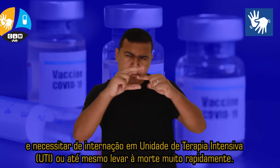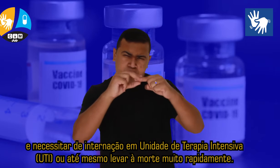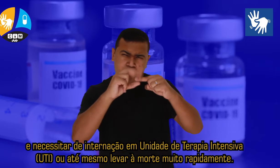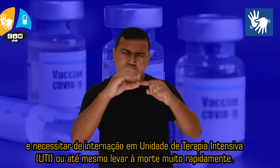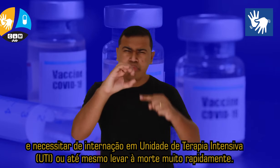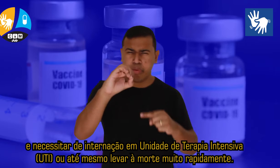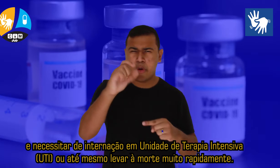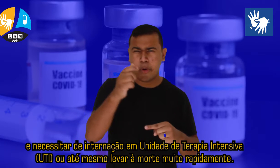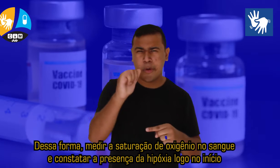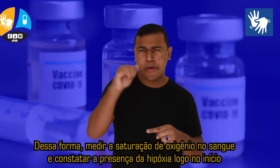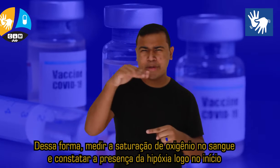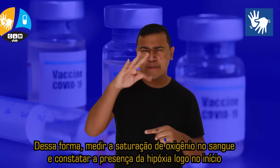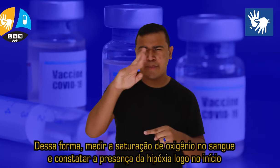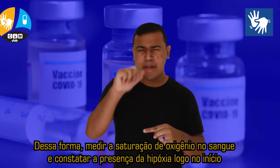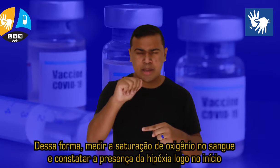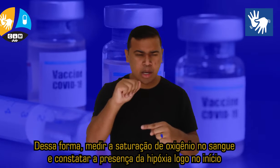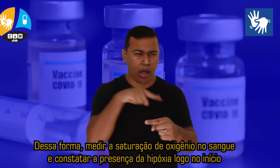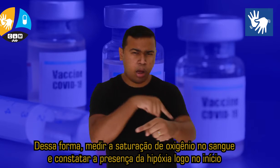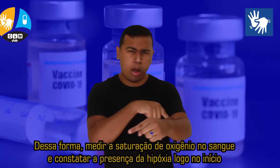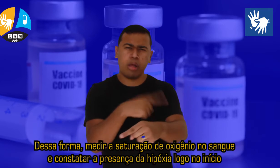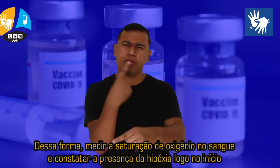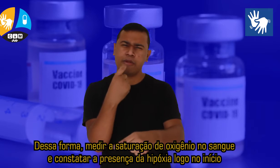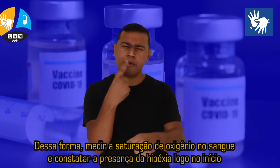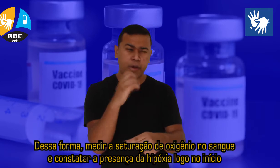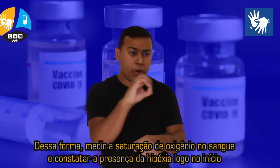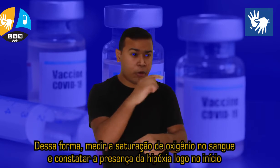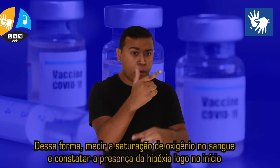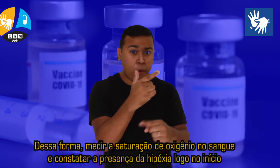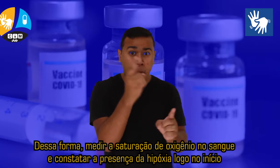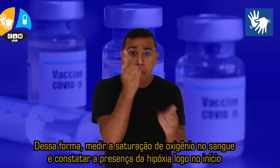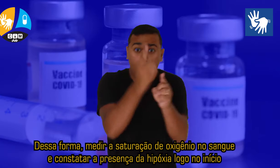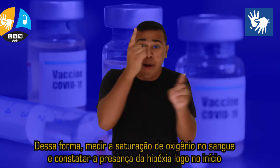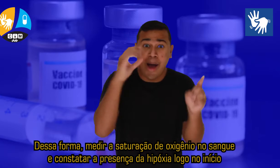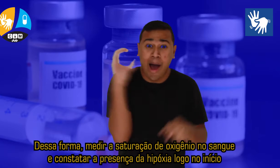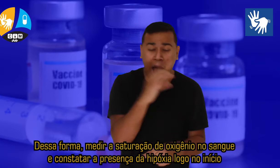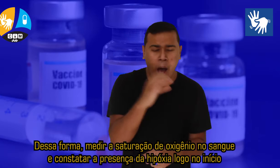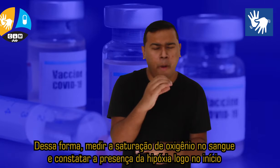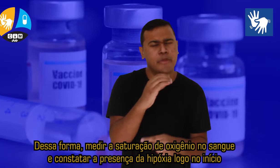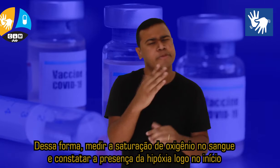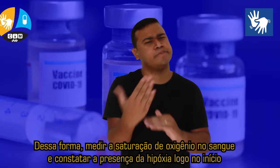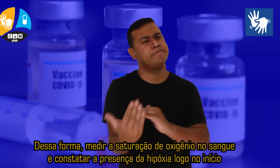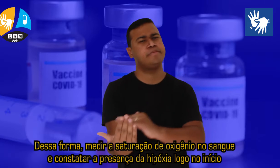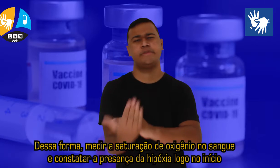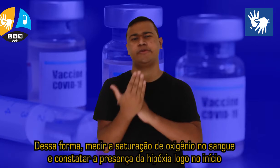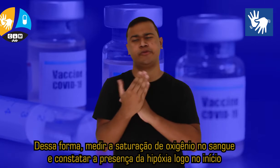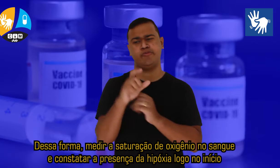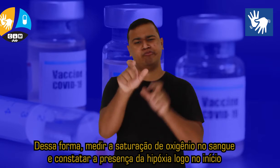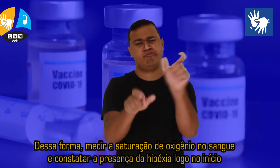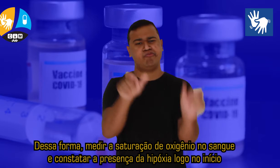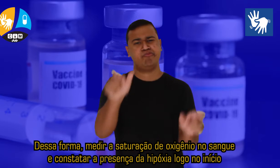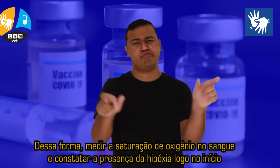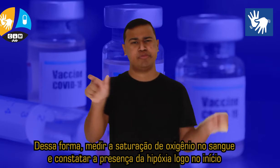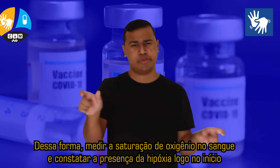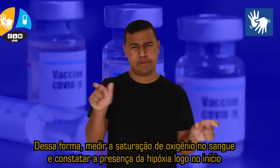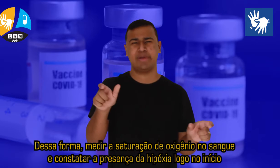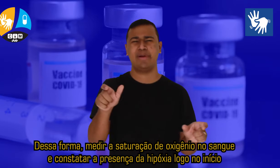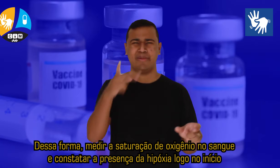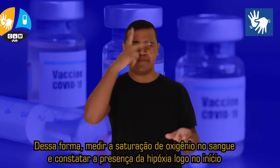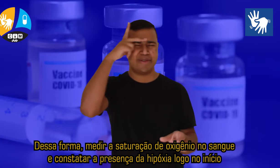rapidamente. Dessa forma, medir a saturação de oxigênio no sangue e constatar a presença da hipóxia logo no